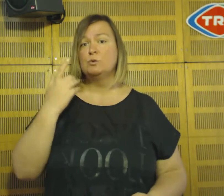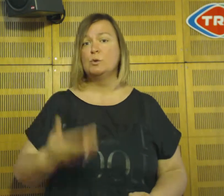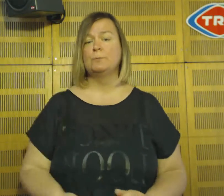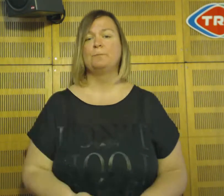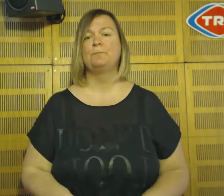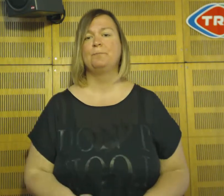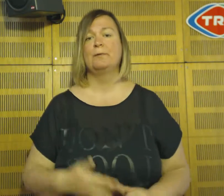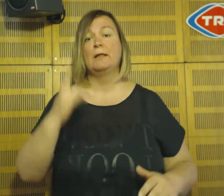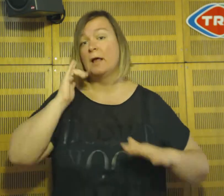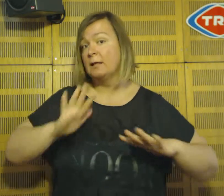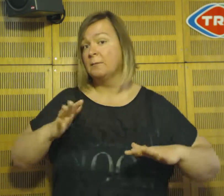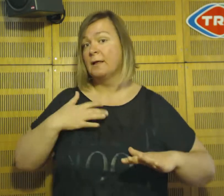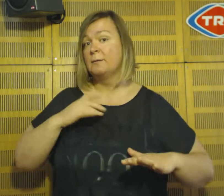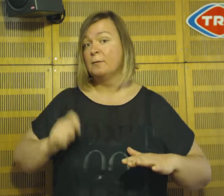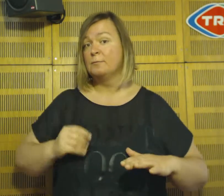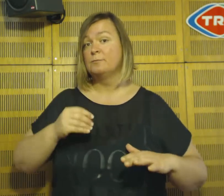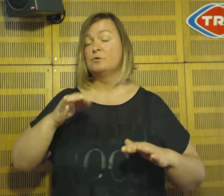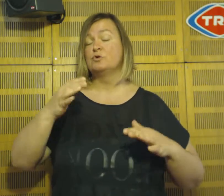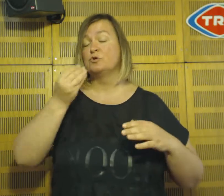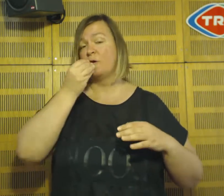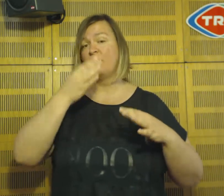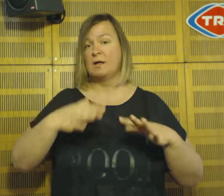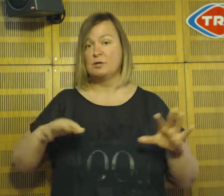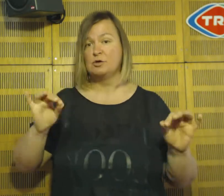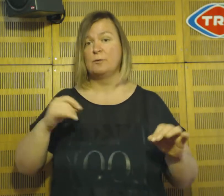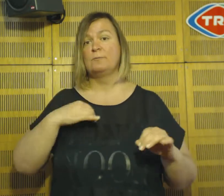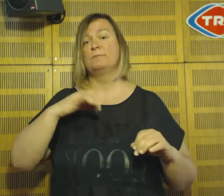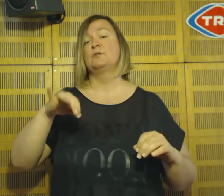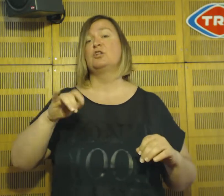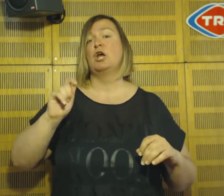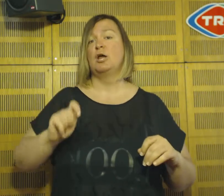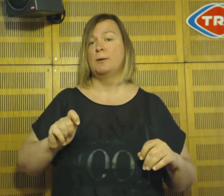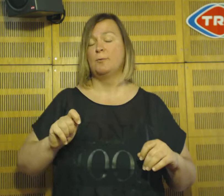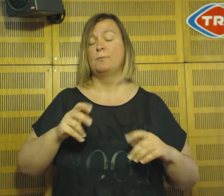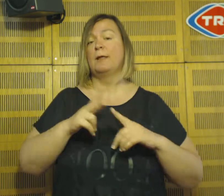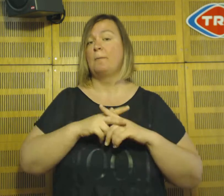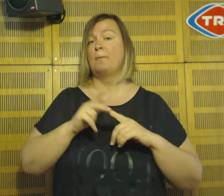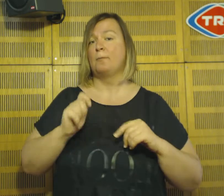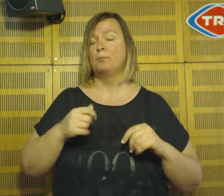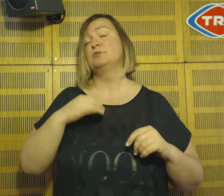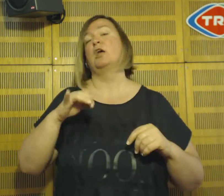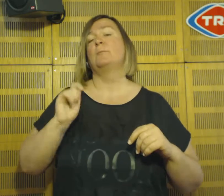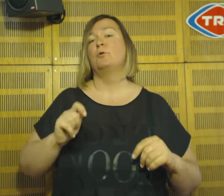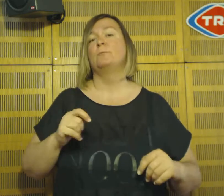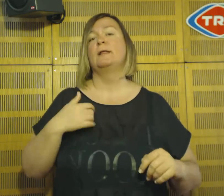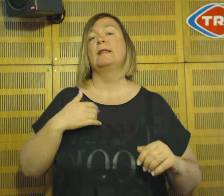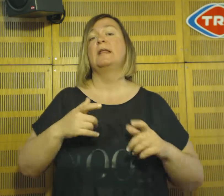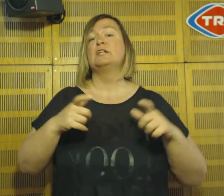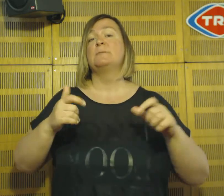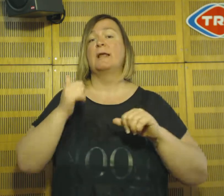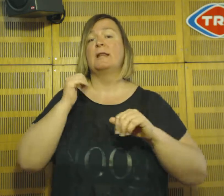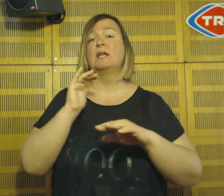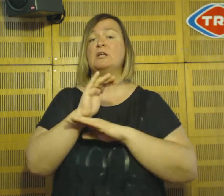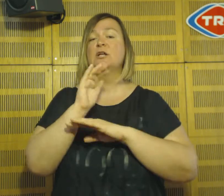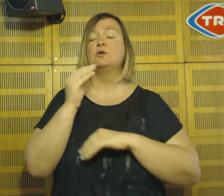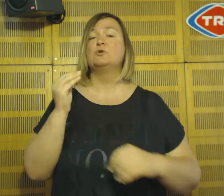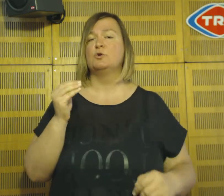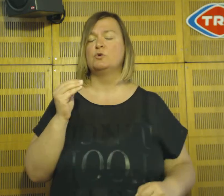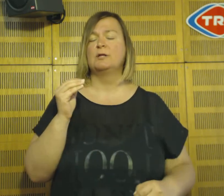düşünüyorum. Kasamı kendim yapıyorum. Sofra hazırlıyorum. Tabak koyuyorum. Çay yapıyorum. Gelişim geriliği yaşayan